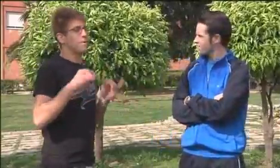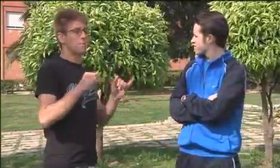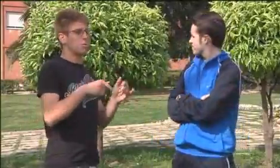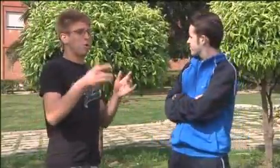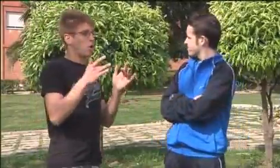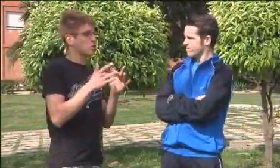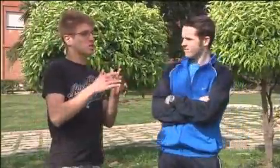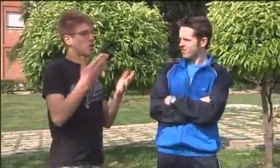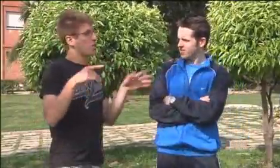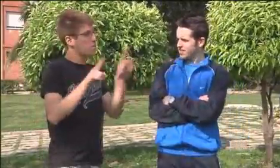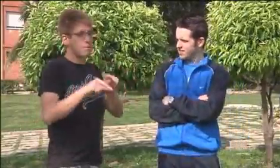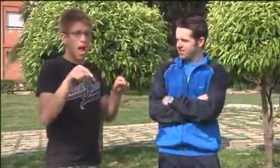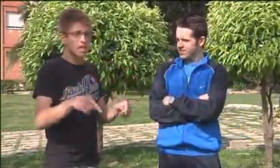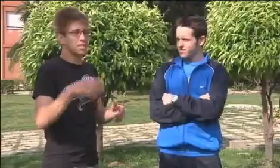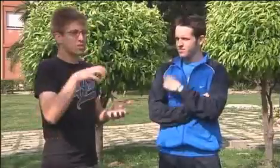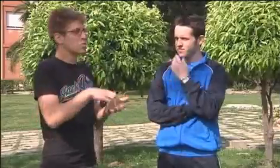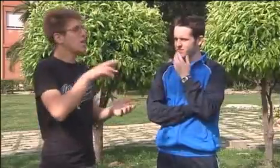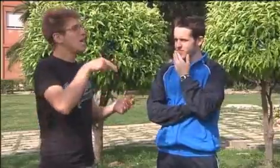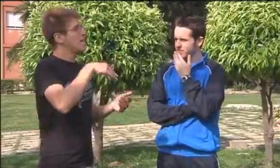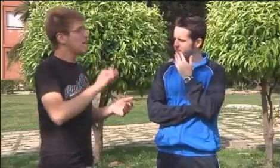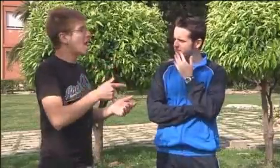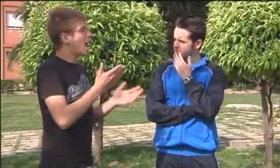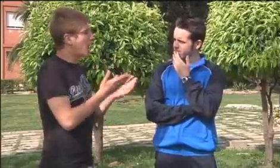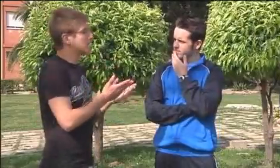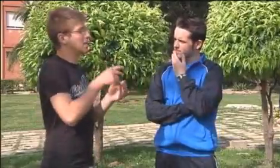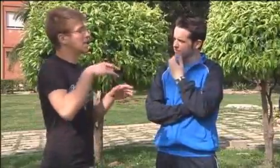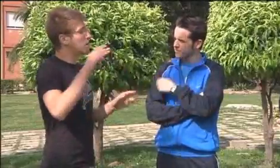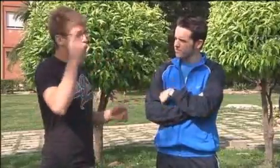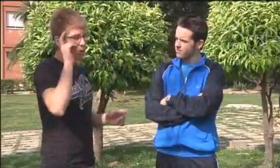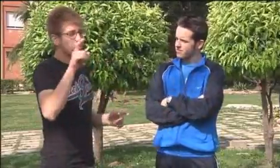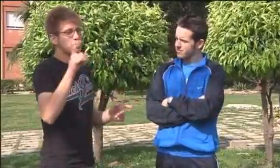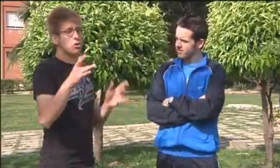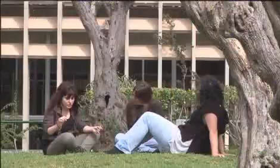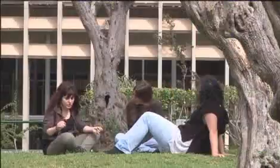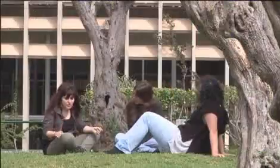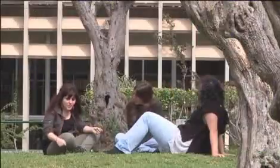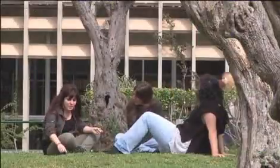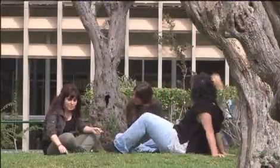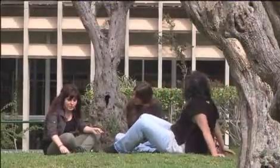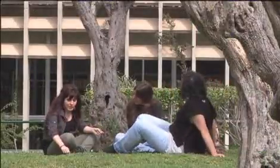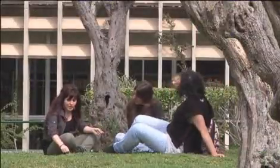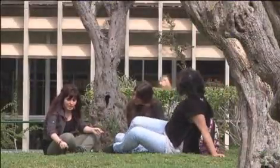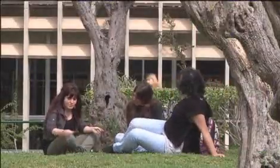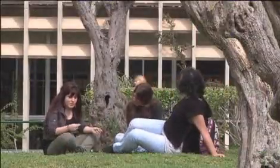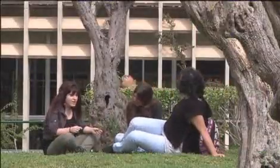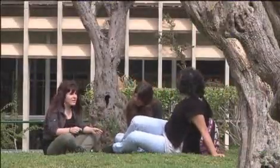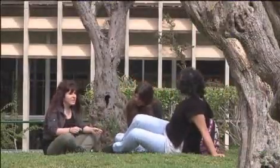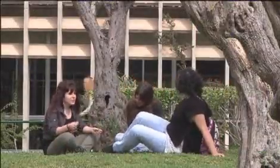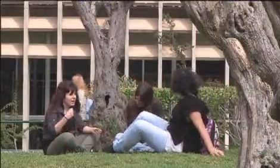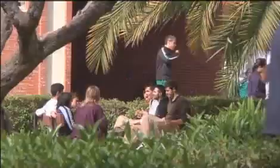abiertas y disfrutamos con este contacto Aquí no hay problemas en el contacto ni con profesores ni con nadie todo tod